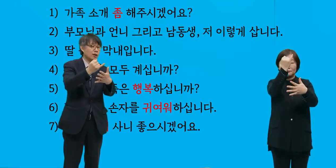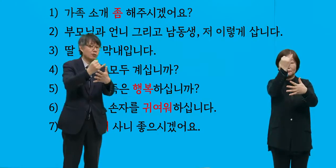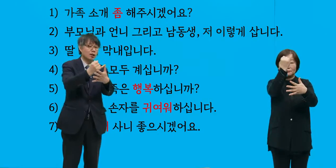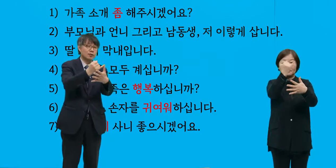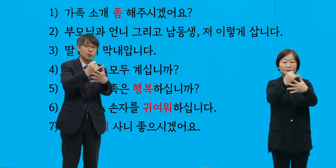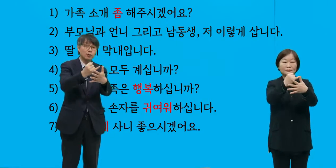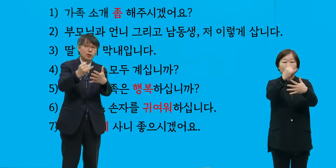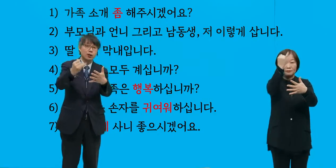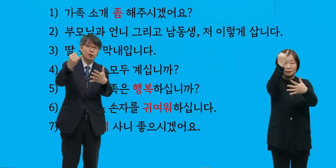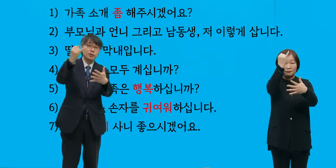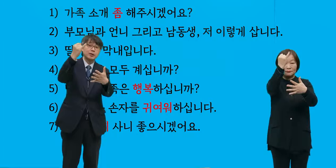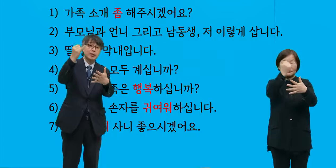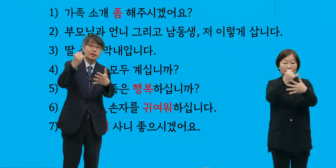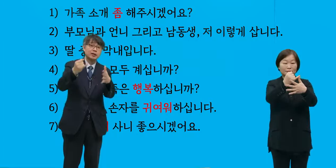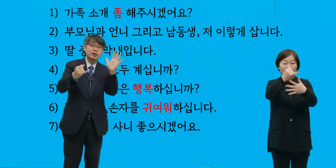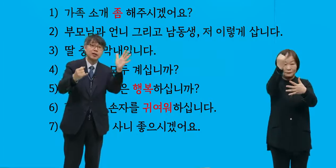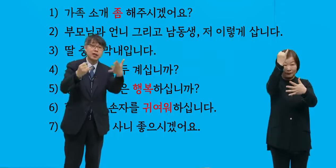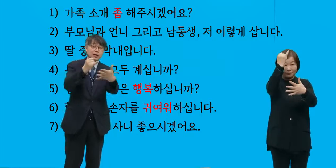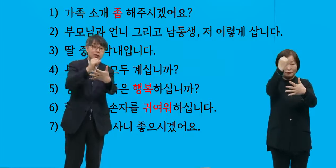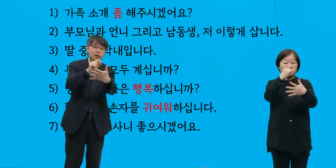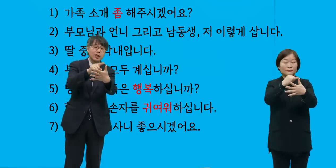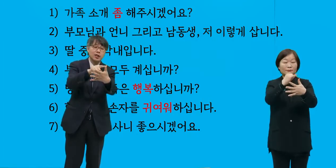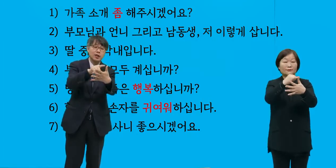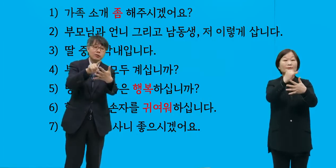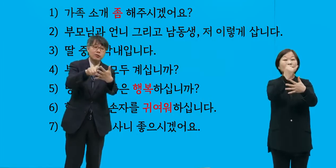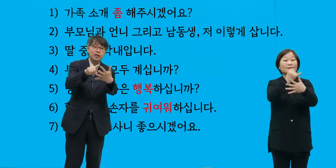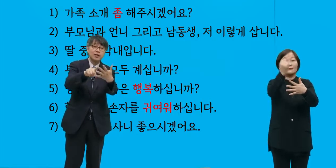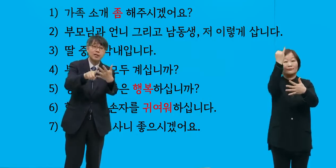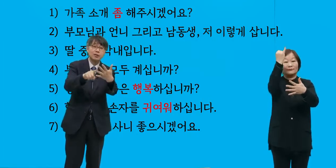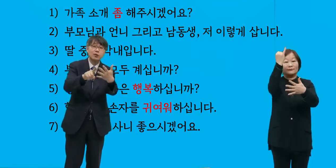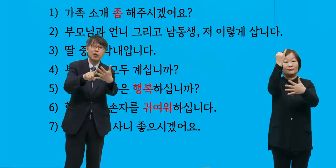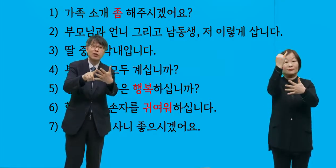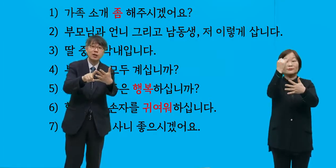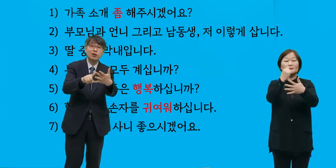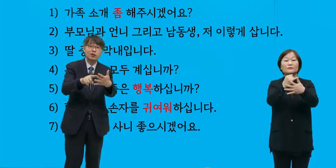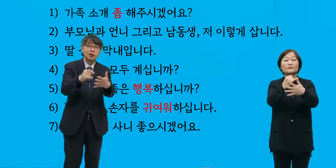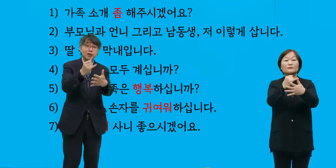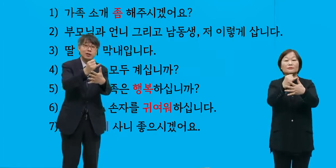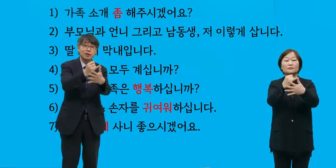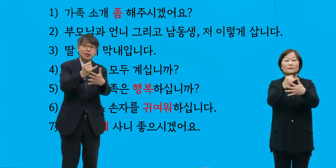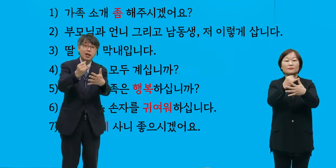누나가 있으면 위로 올려요. 첫째, 둘째, 셋째를 표현하는 거예요. 첫째가